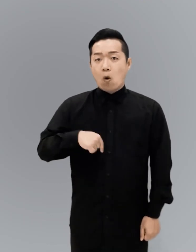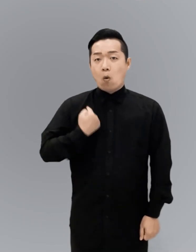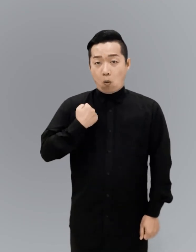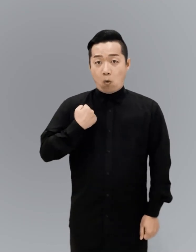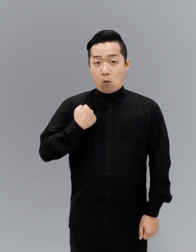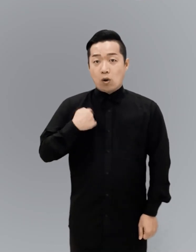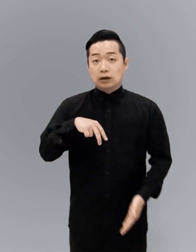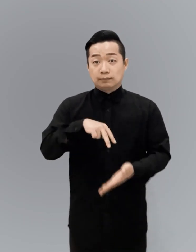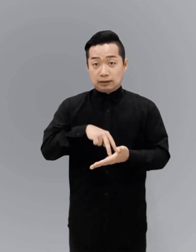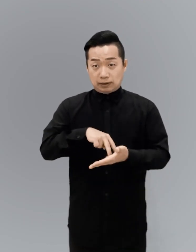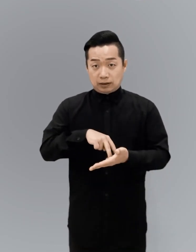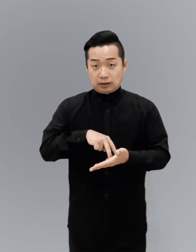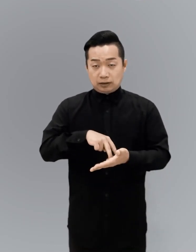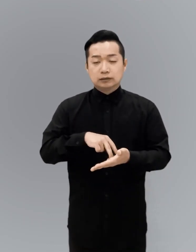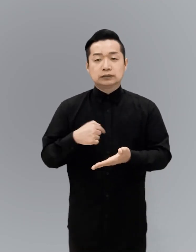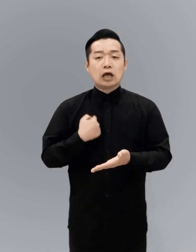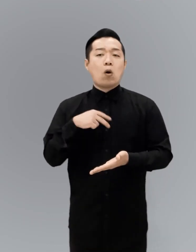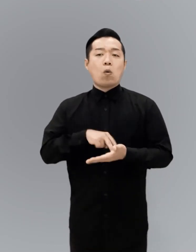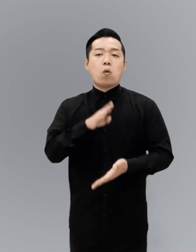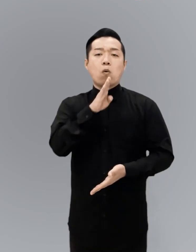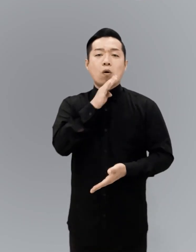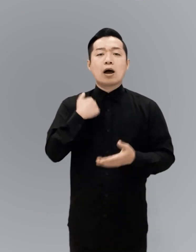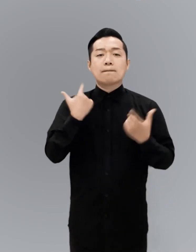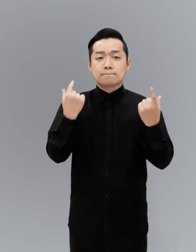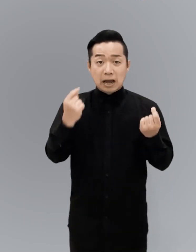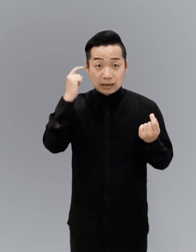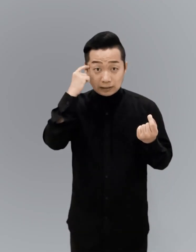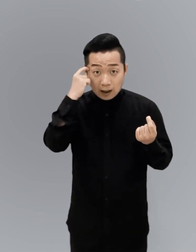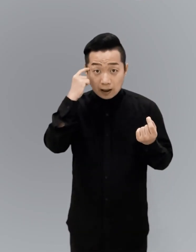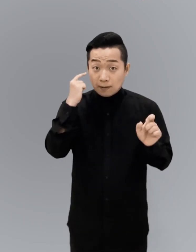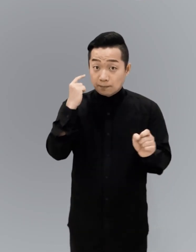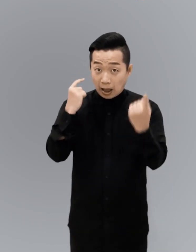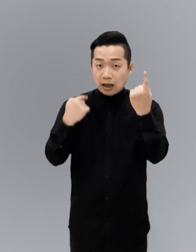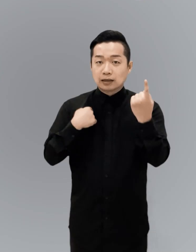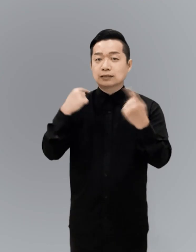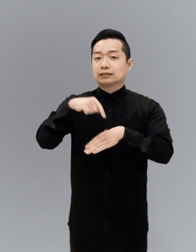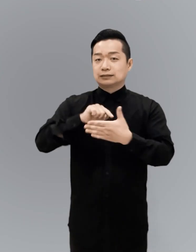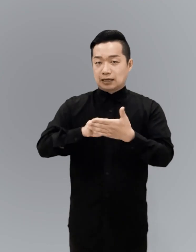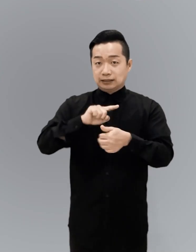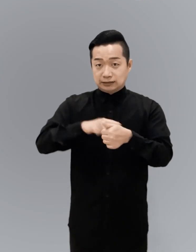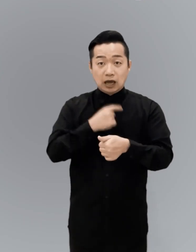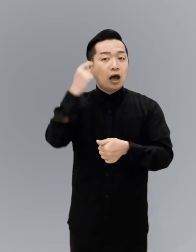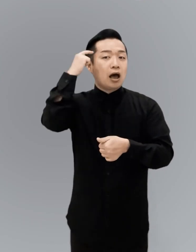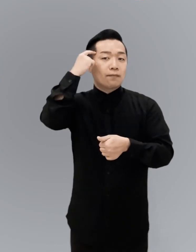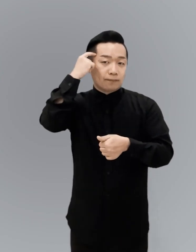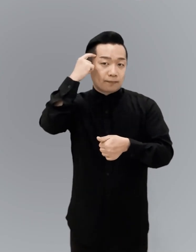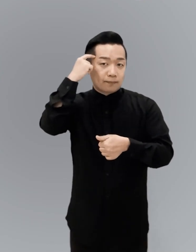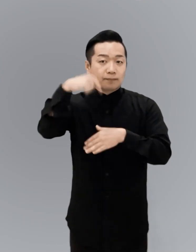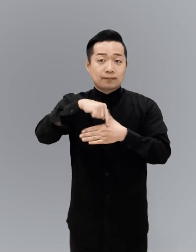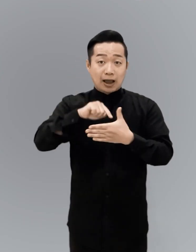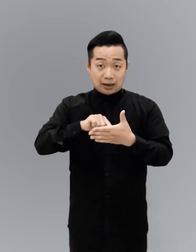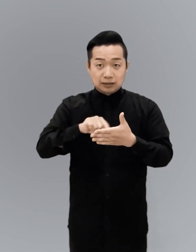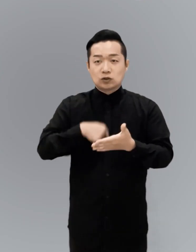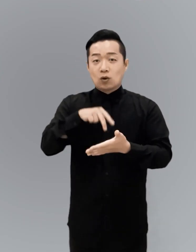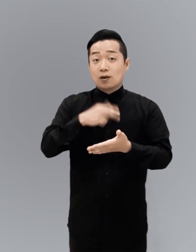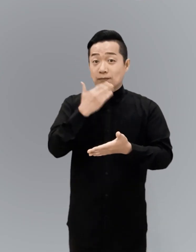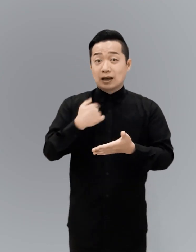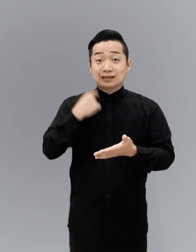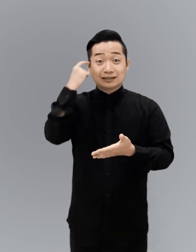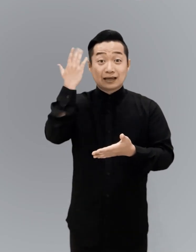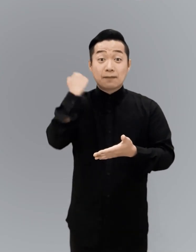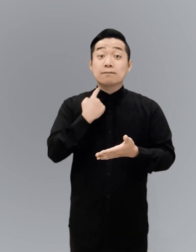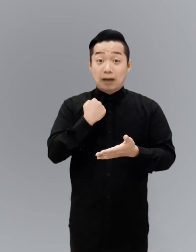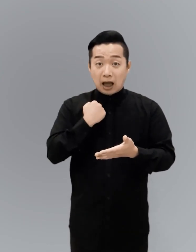육체적으로 혼자 있는 것이 되게 독립적일 것이고, 그럼으로 인해서 제 정신도 되게 독립적일 수 있을 거라고 생각했던